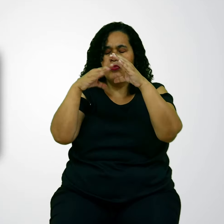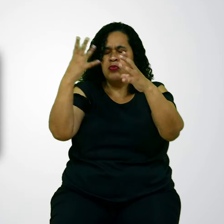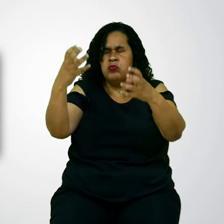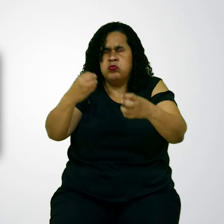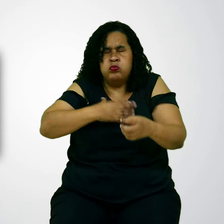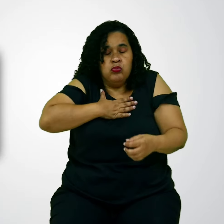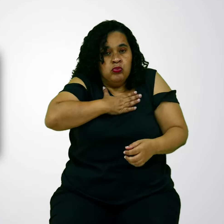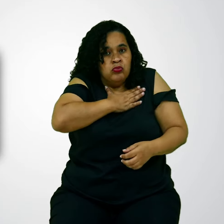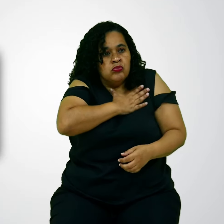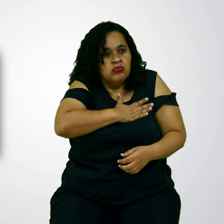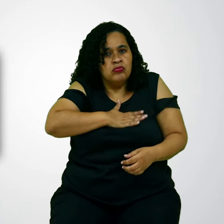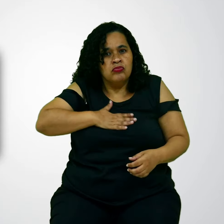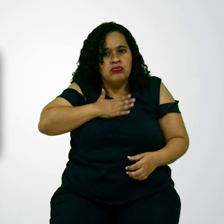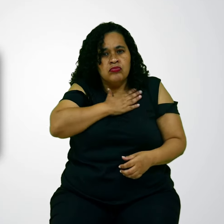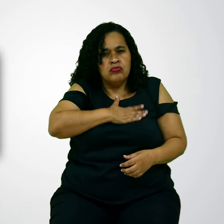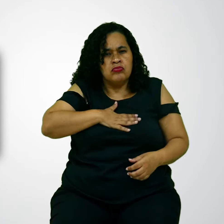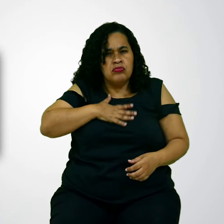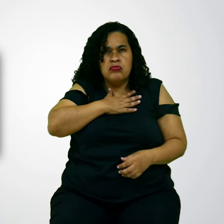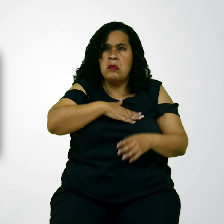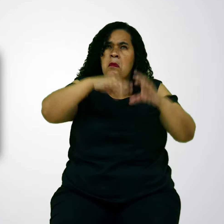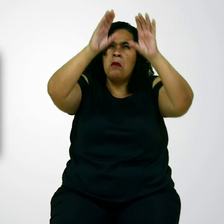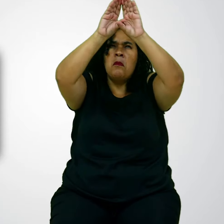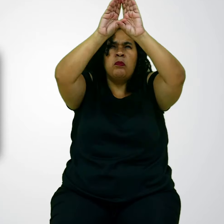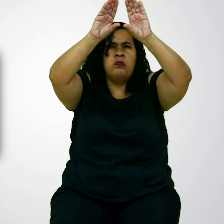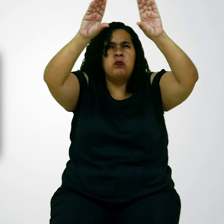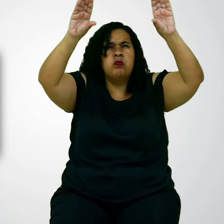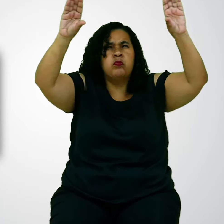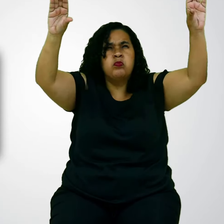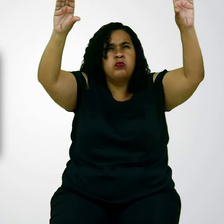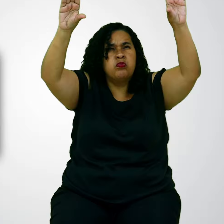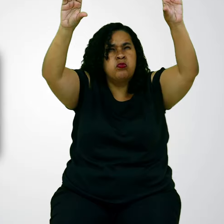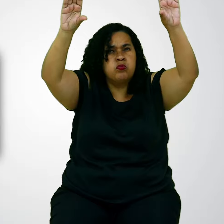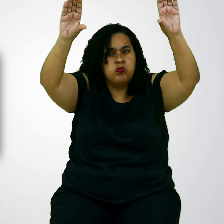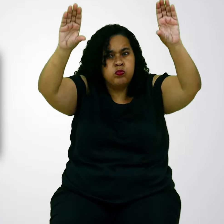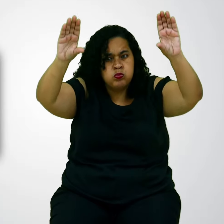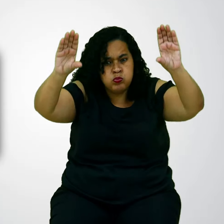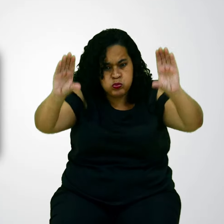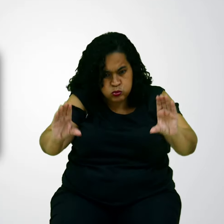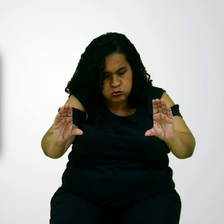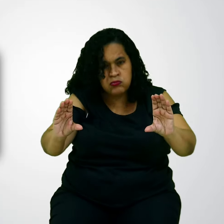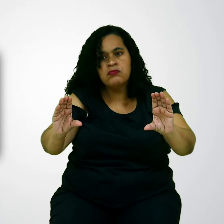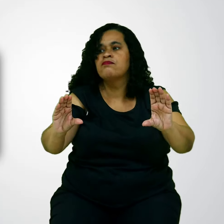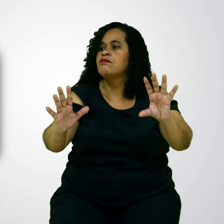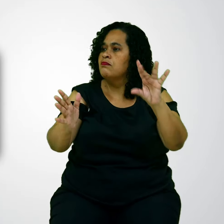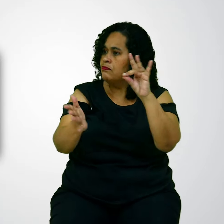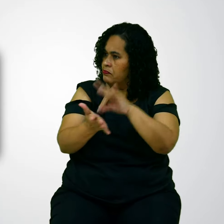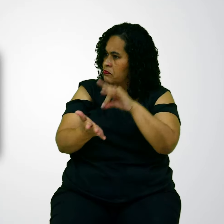irmão. Aquele dia, essa cidade aqui do Apocalipse deu a impressão que pelo menos o bairro dela veio.